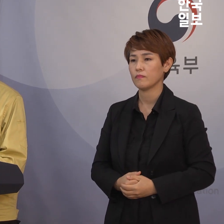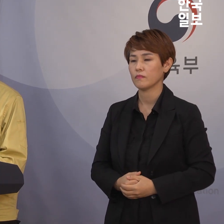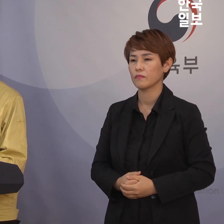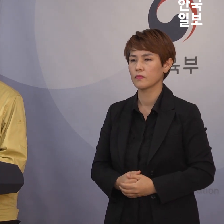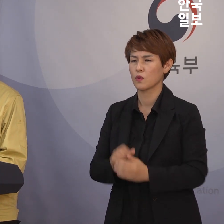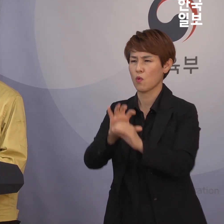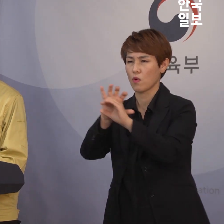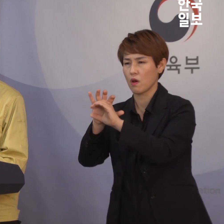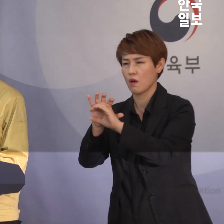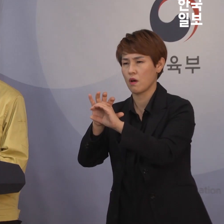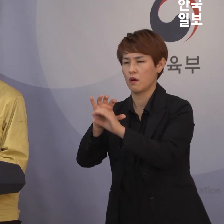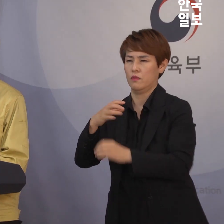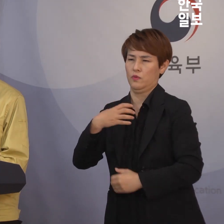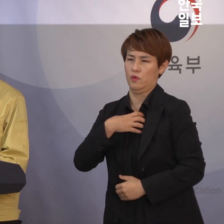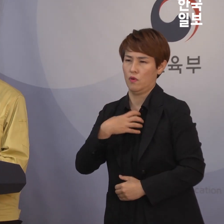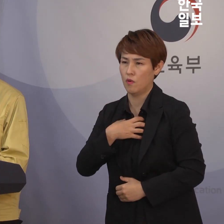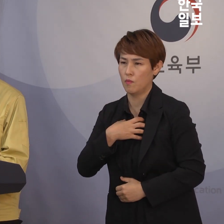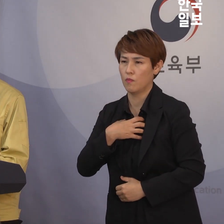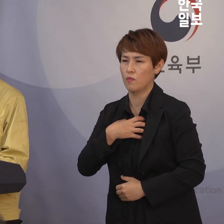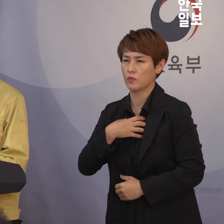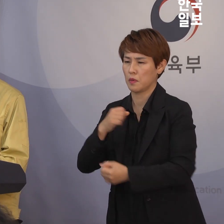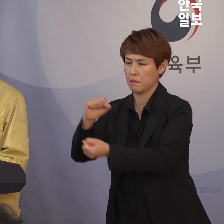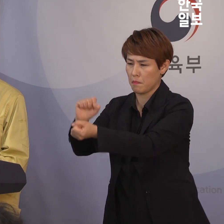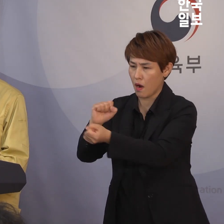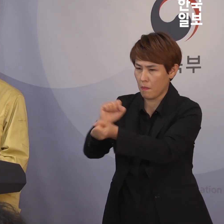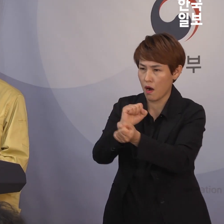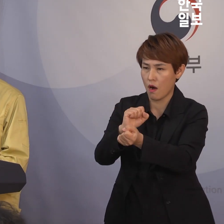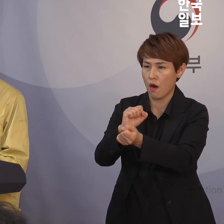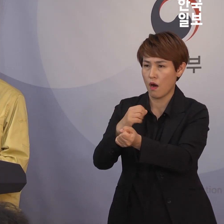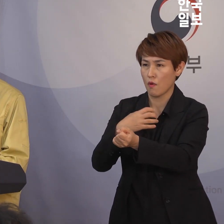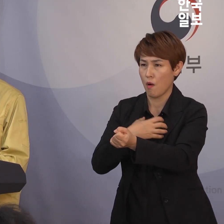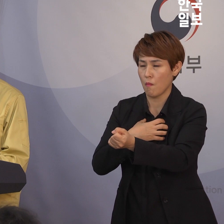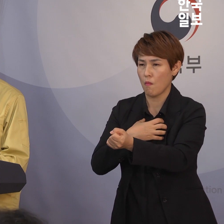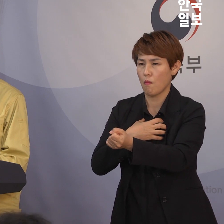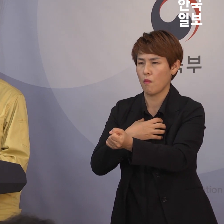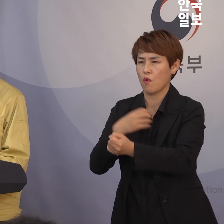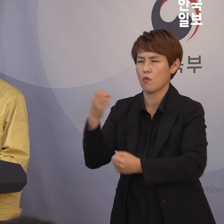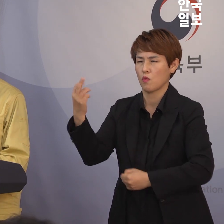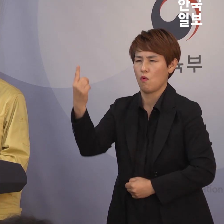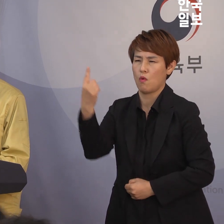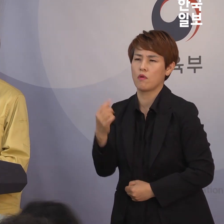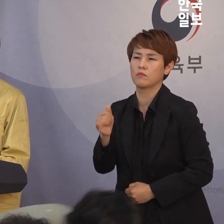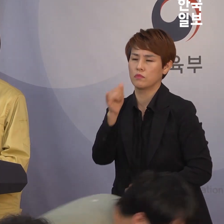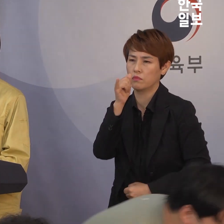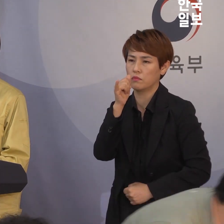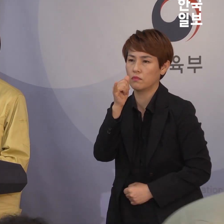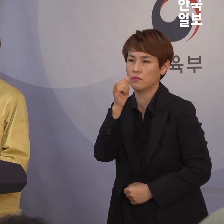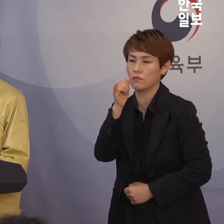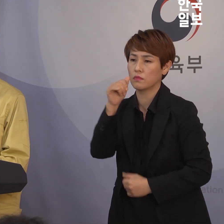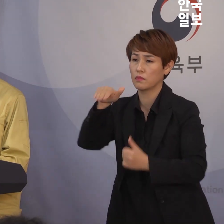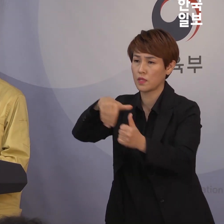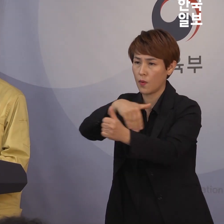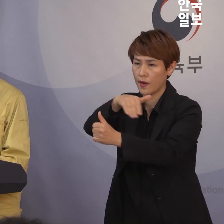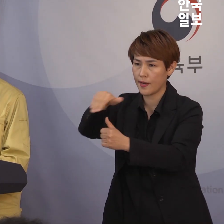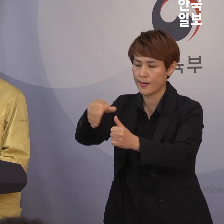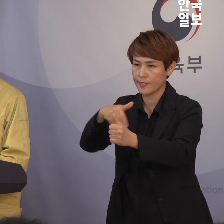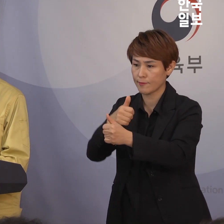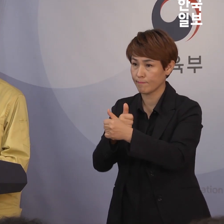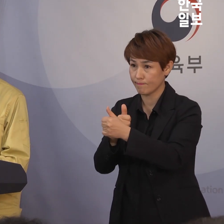코로나19의 위험, 유사한 감염병 위험이 언제라도 발생할 수 있는 변화된 상황에